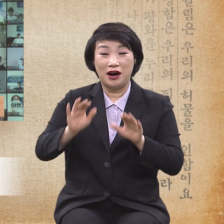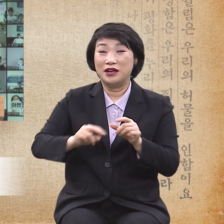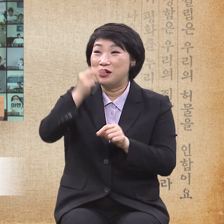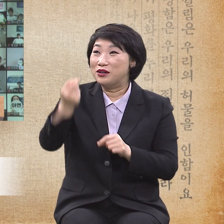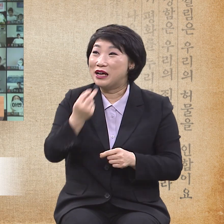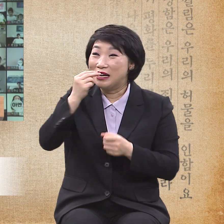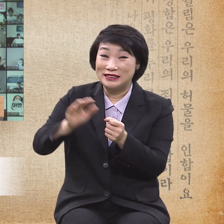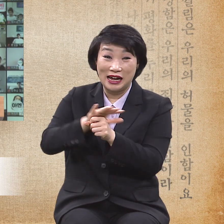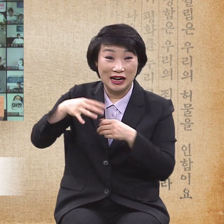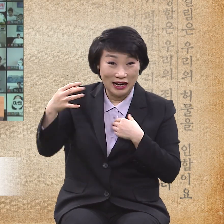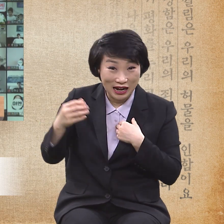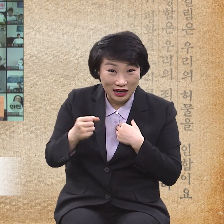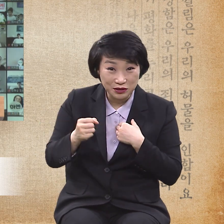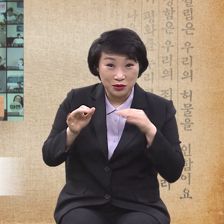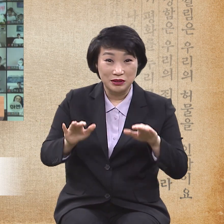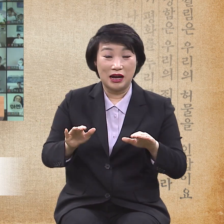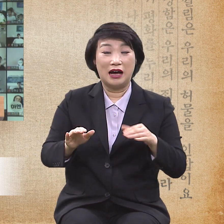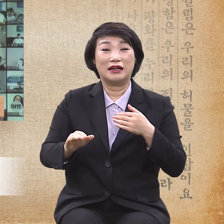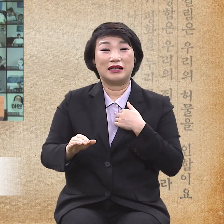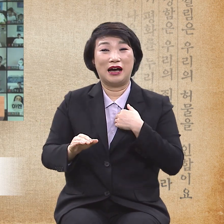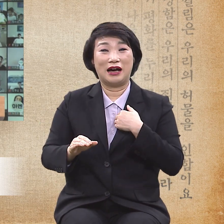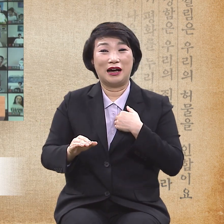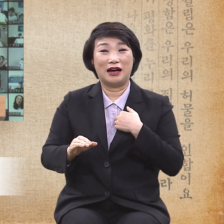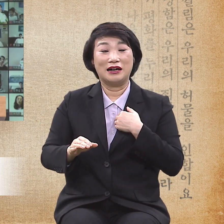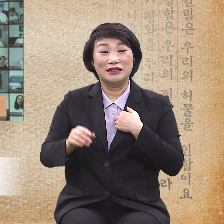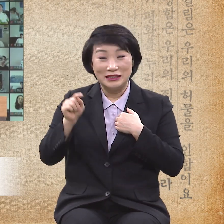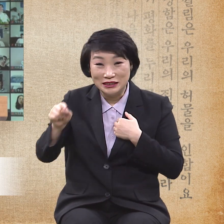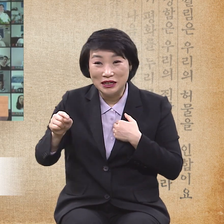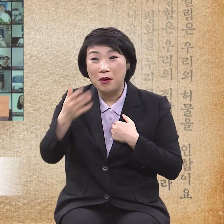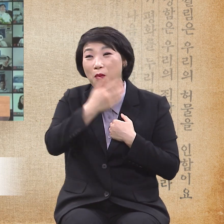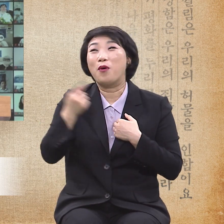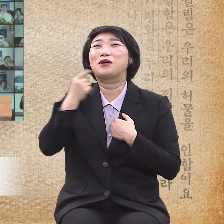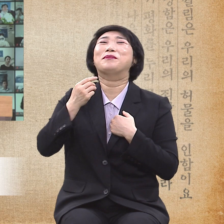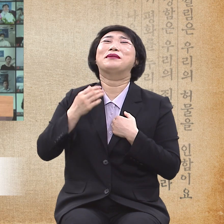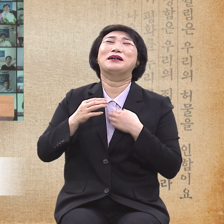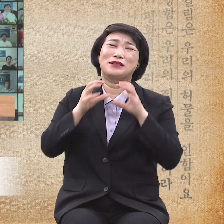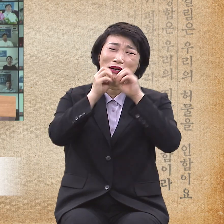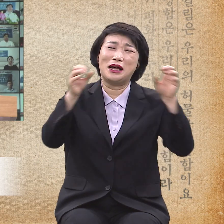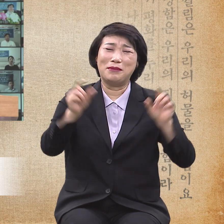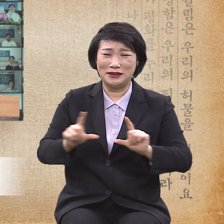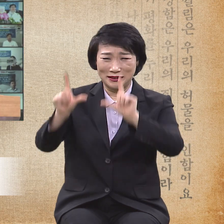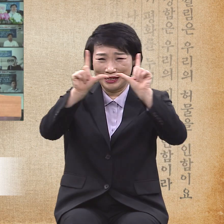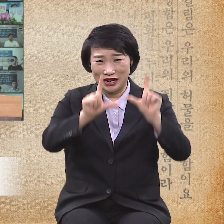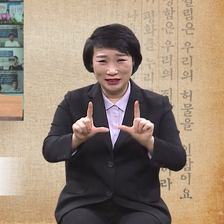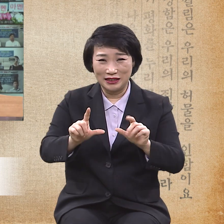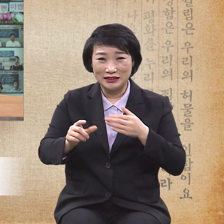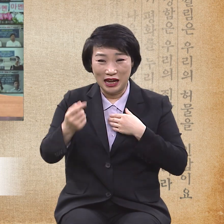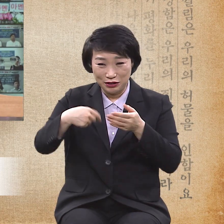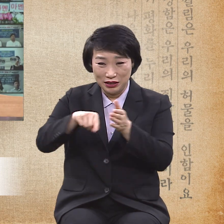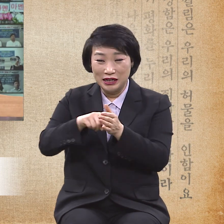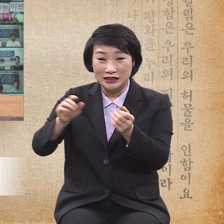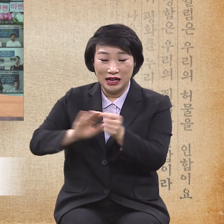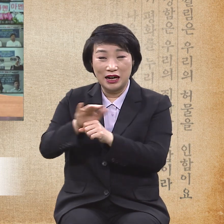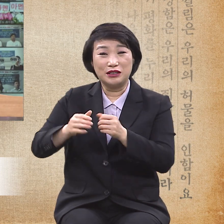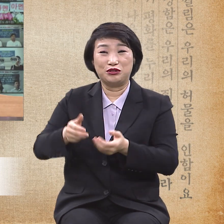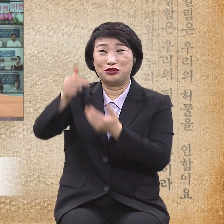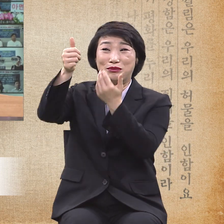영생의 사랑 가지고 나보고 이 복음 전하며 사랑하고 날 위해 사랑하신 주를